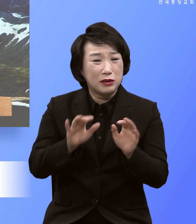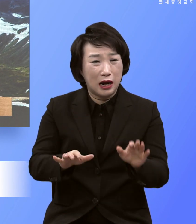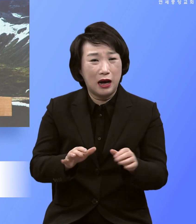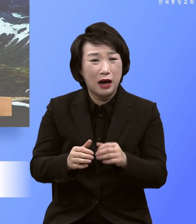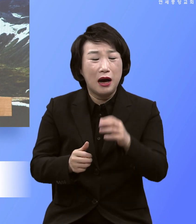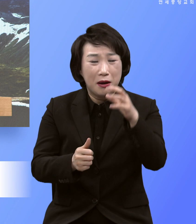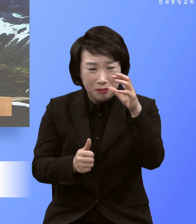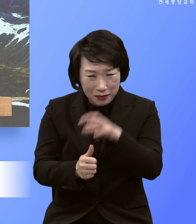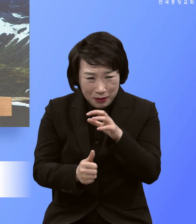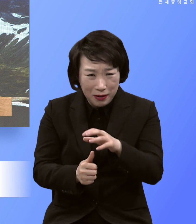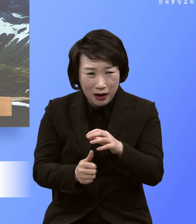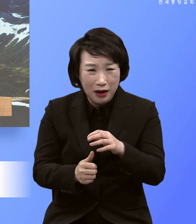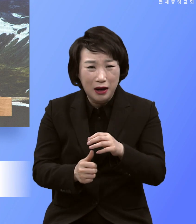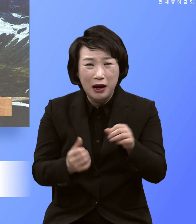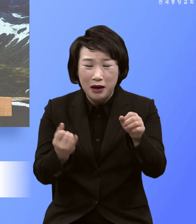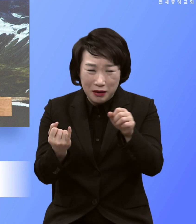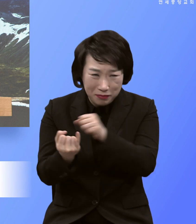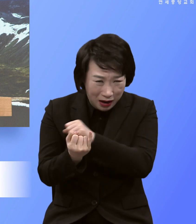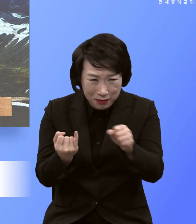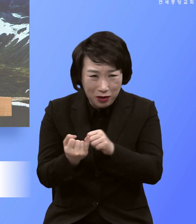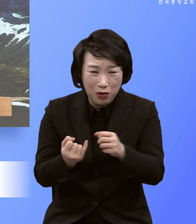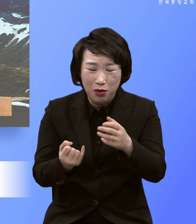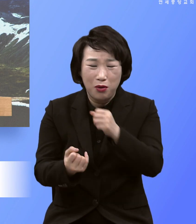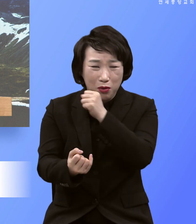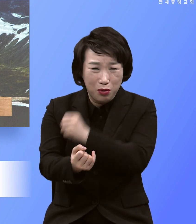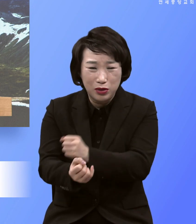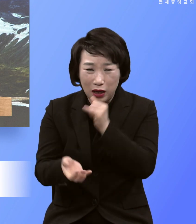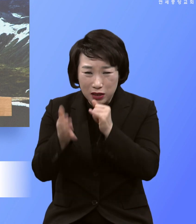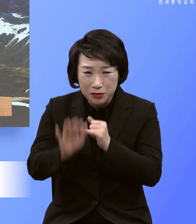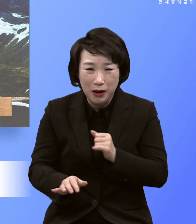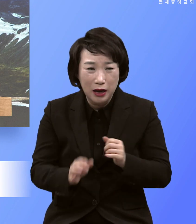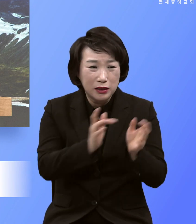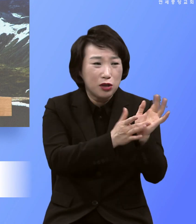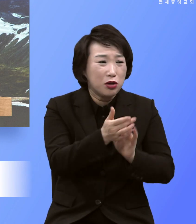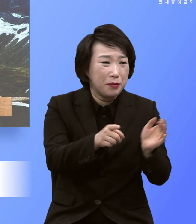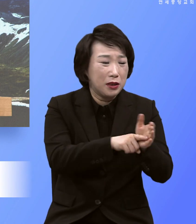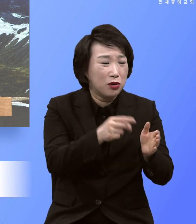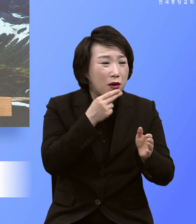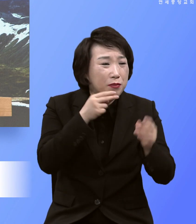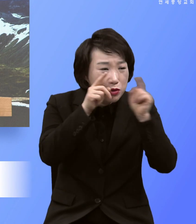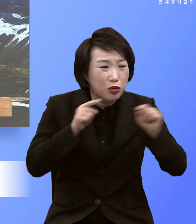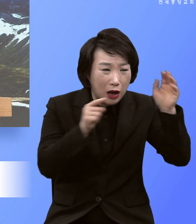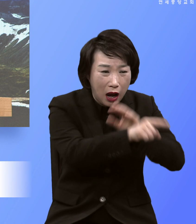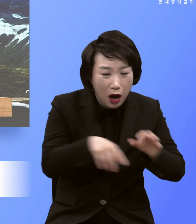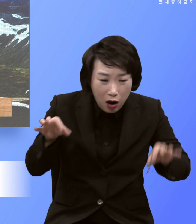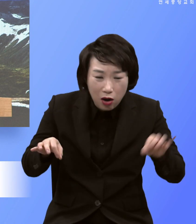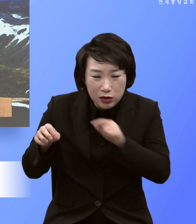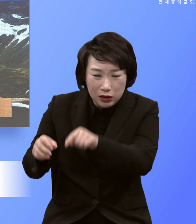고통당하는 것이 예수 안 믿고 지옥 가는 것보다 훨씬 편한 거야.